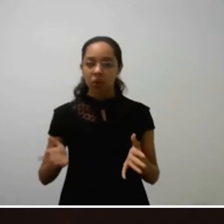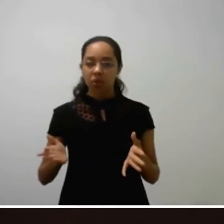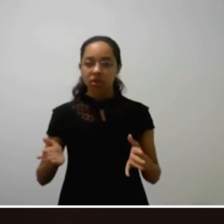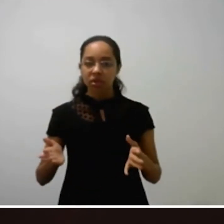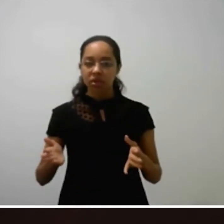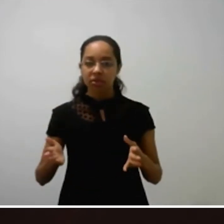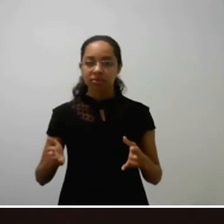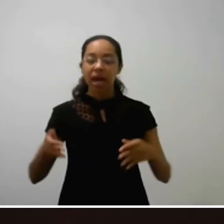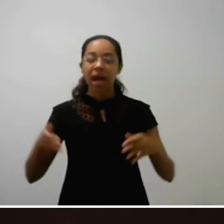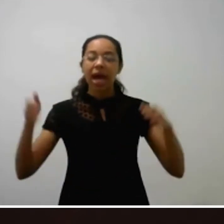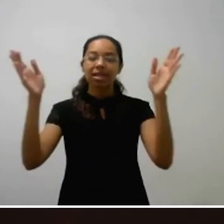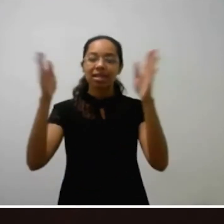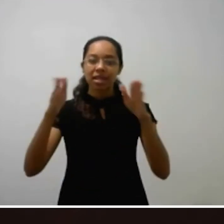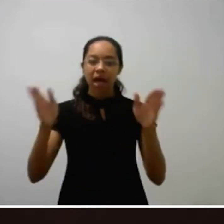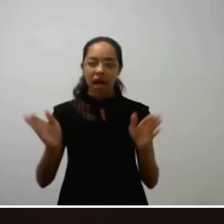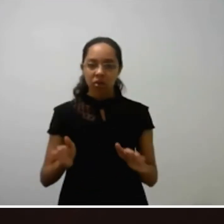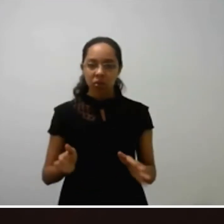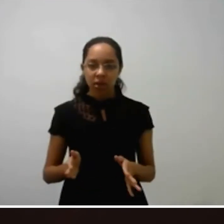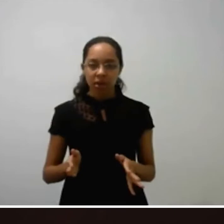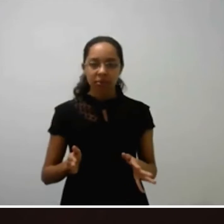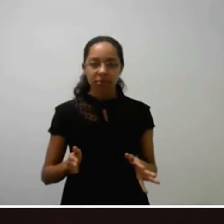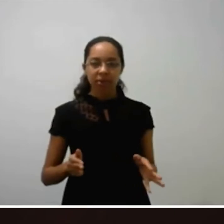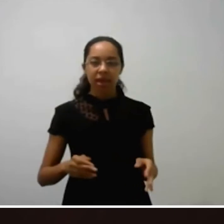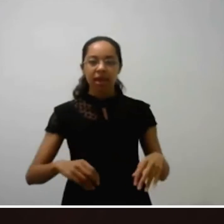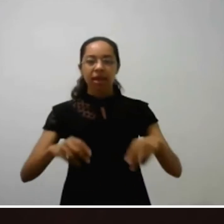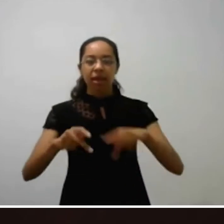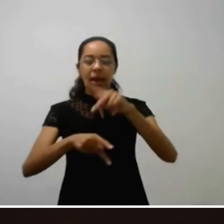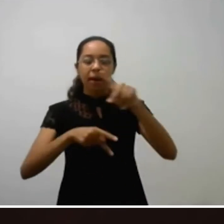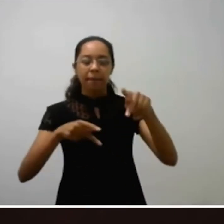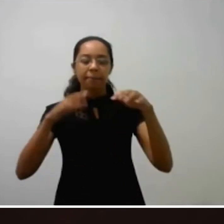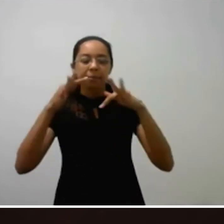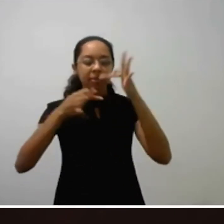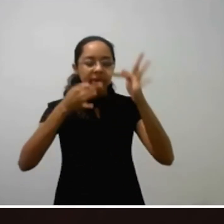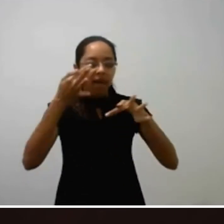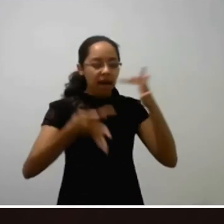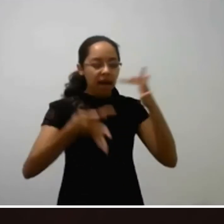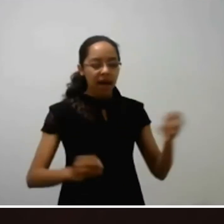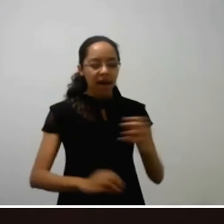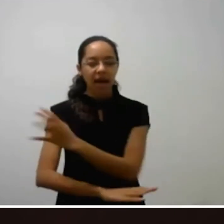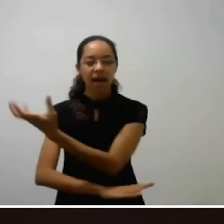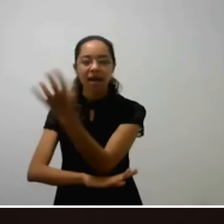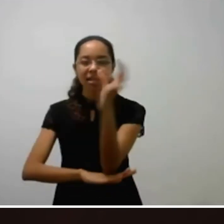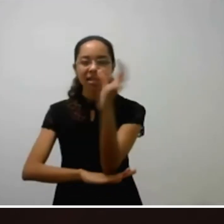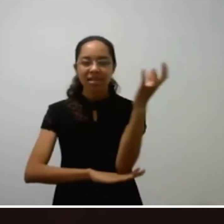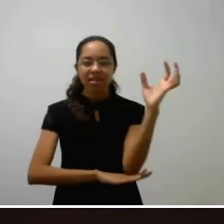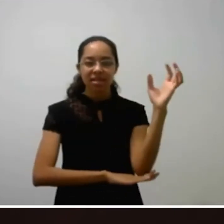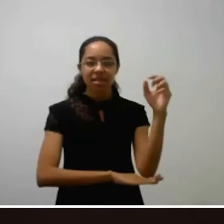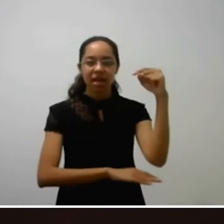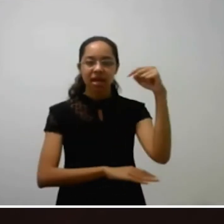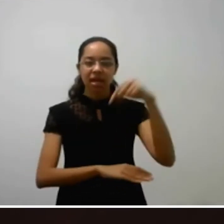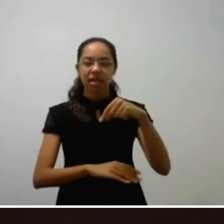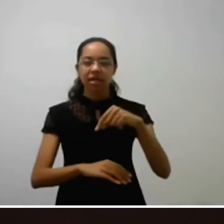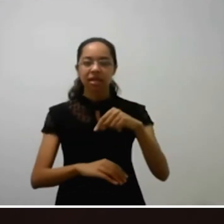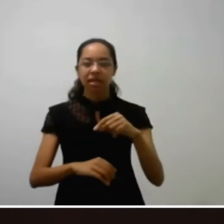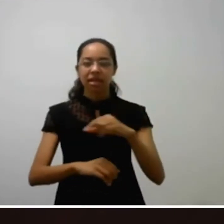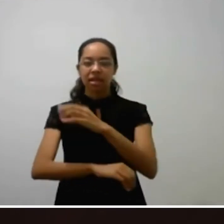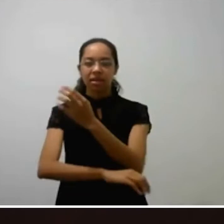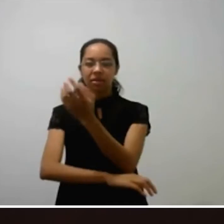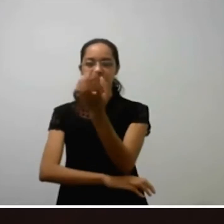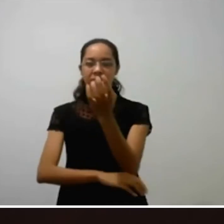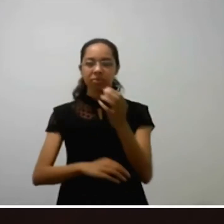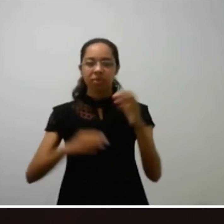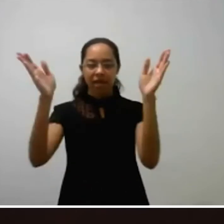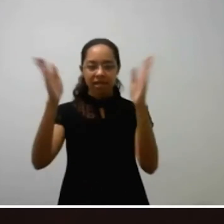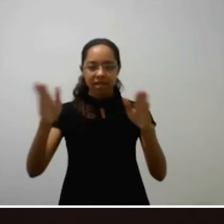Praga, a Praça da Cidade Velha, na República Tcheca. Os irmãos que foram, alguns